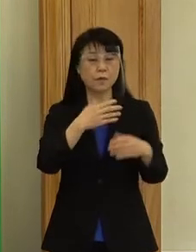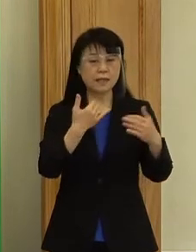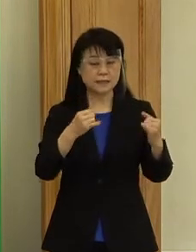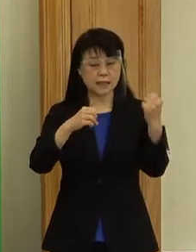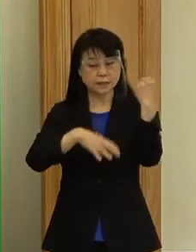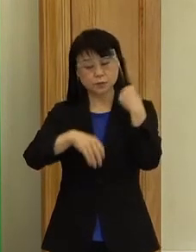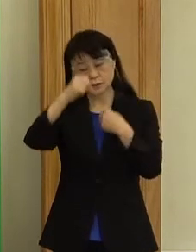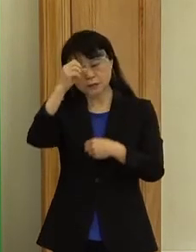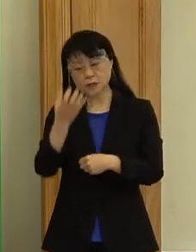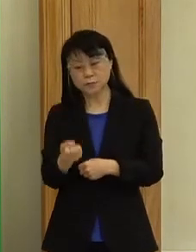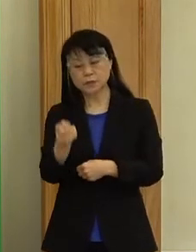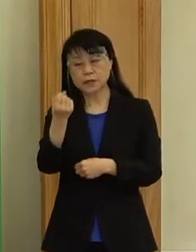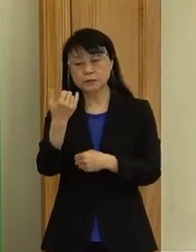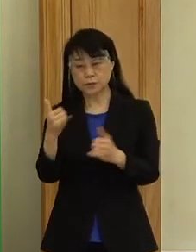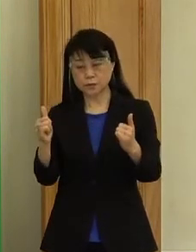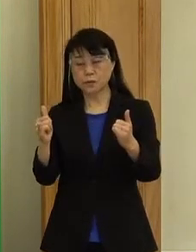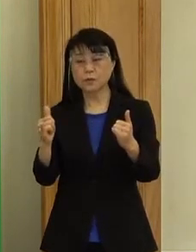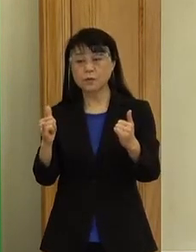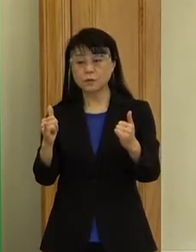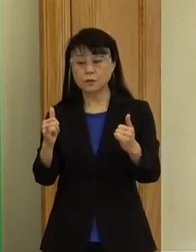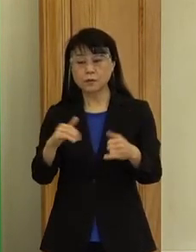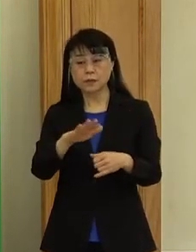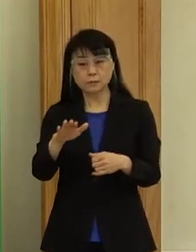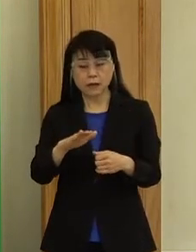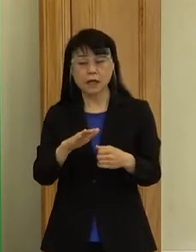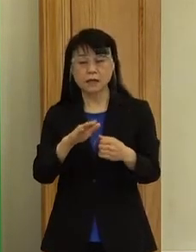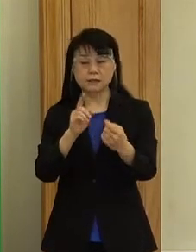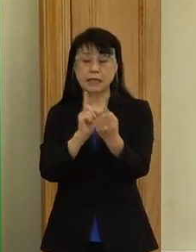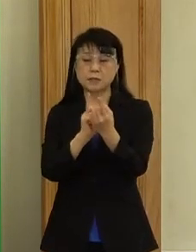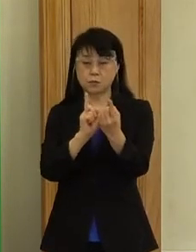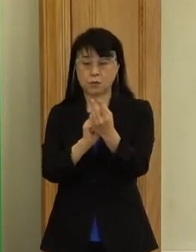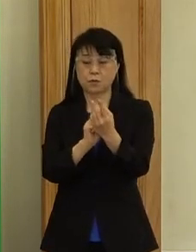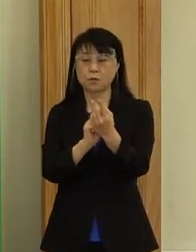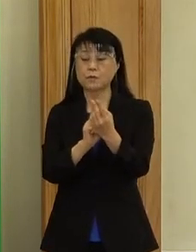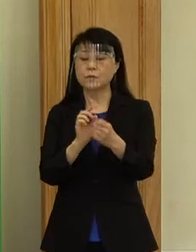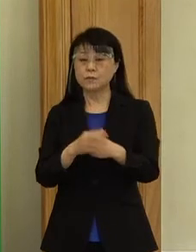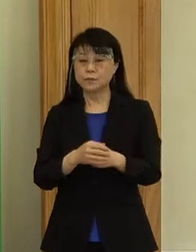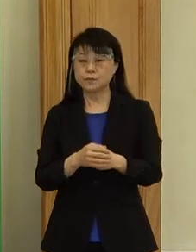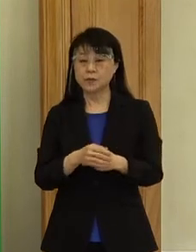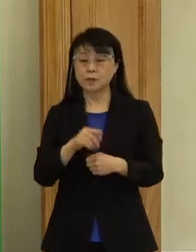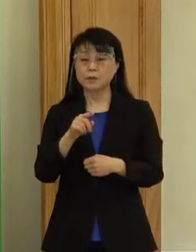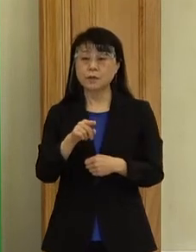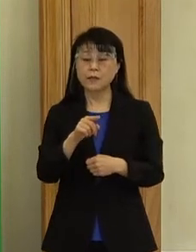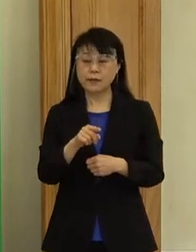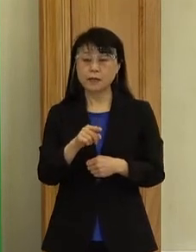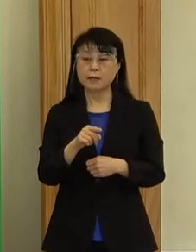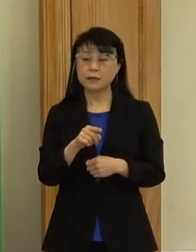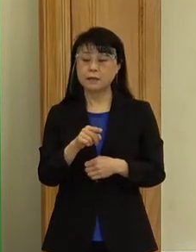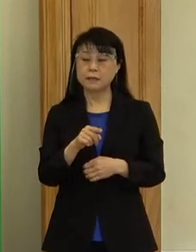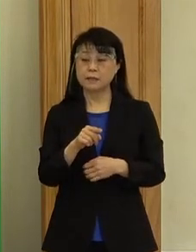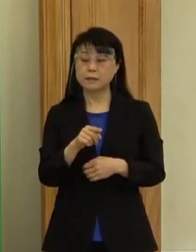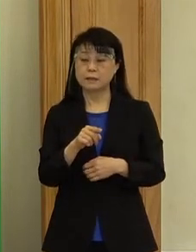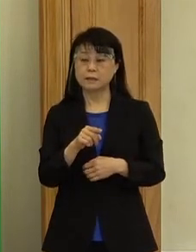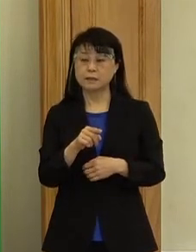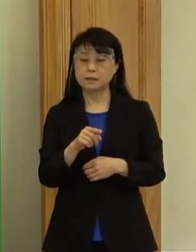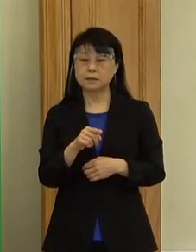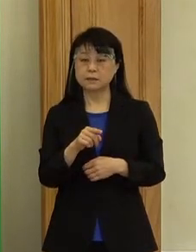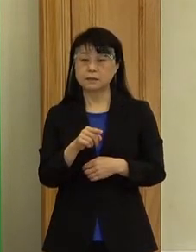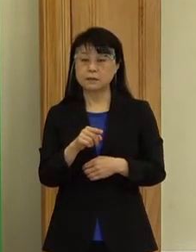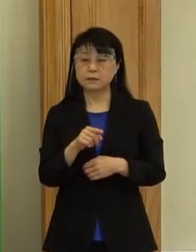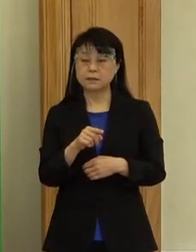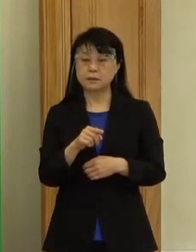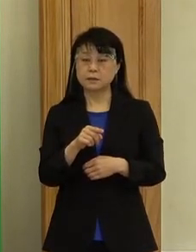人、それをその方々が対象なんだということは、これはこれで一つの理論的